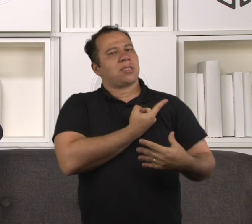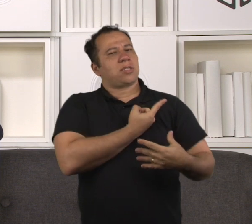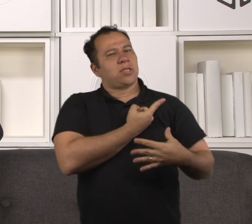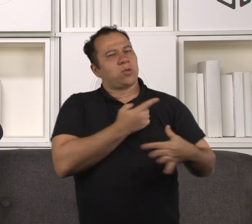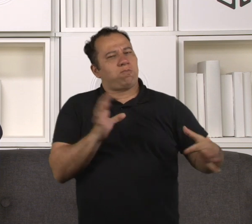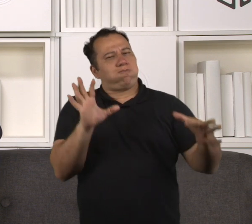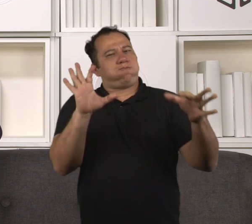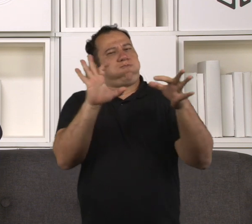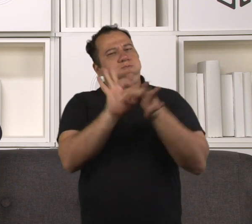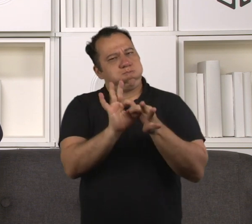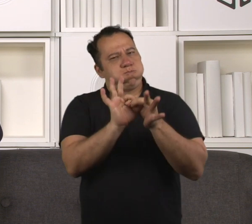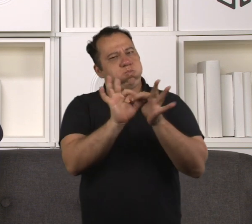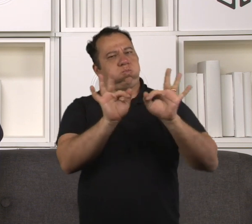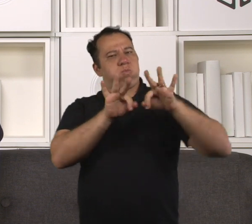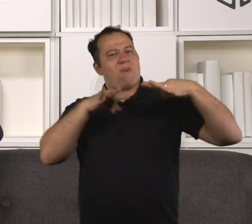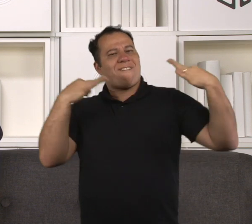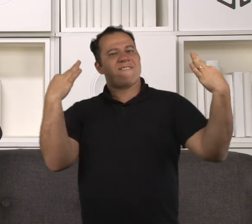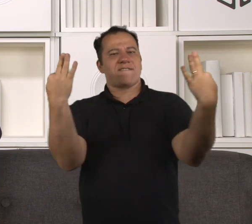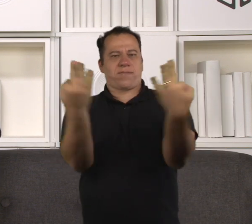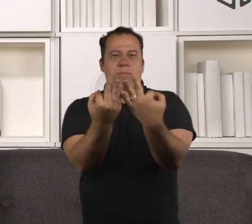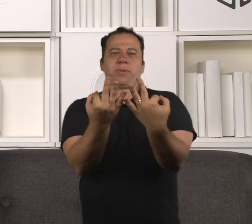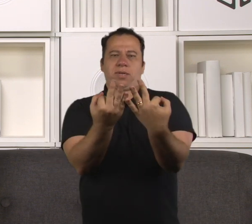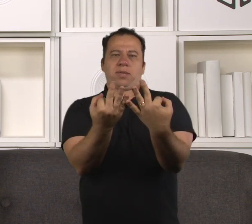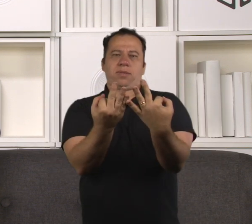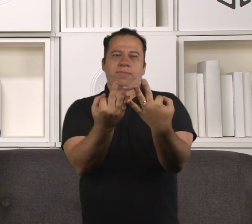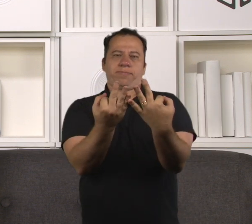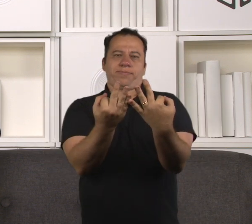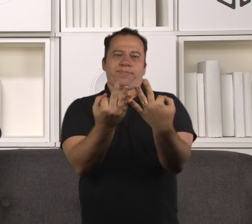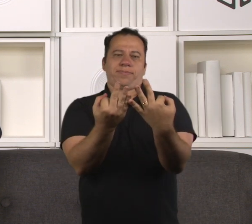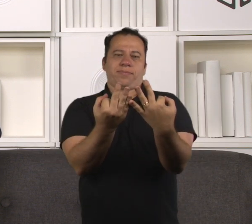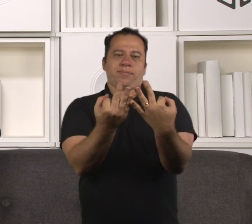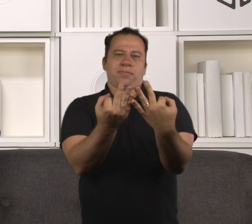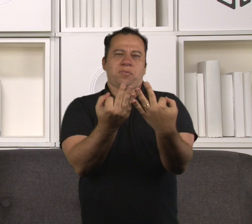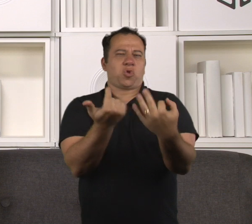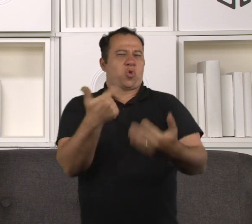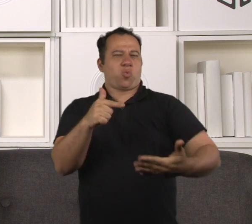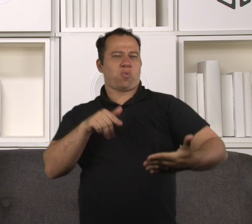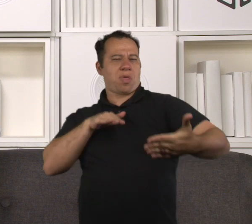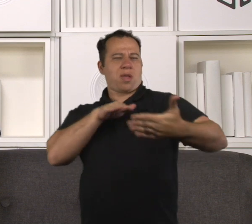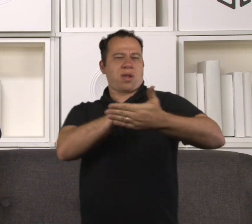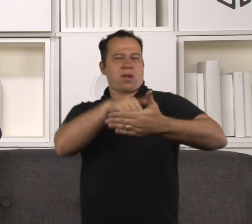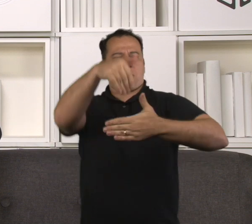parte de um corpo e de uma família que não tem fronteiras